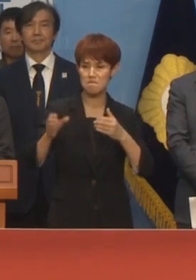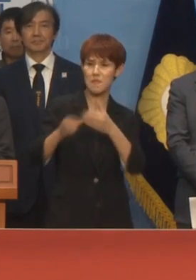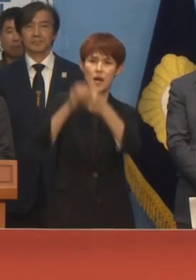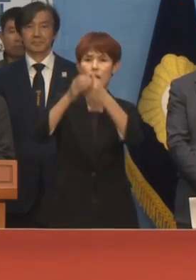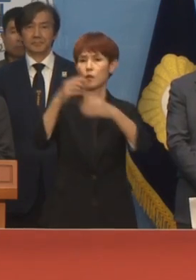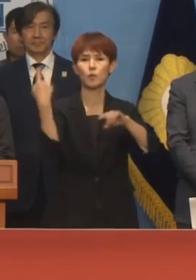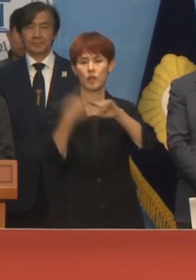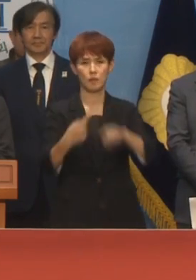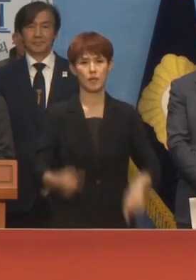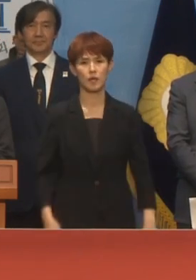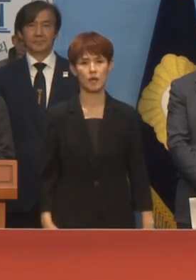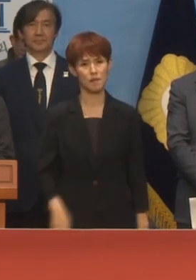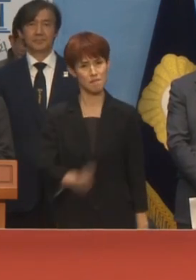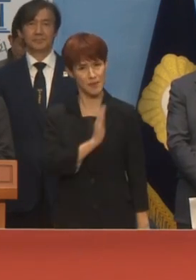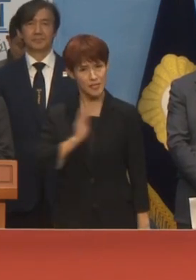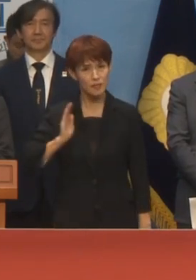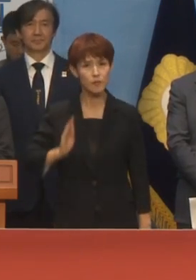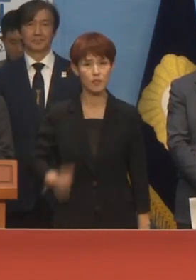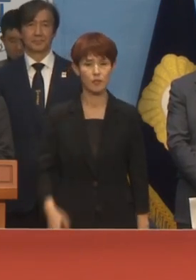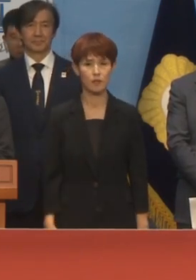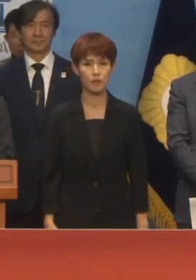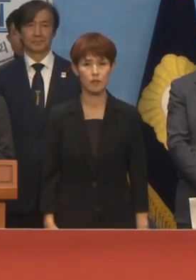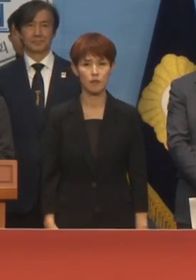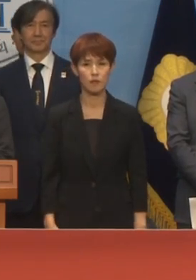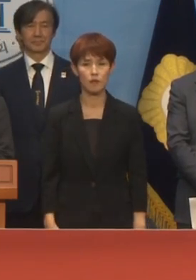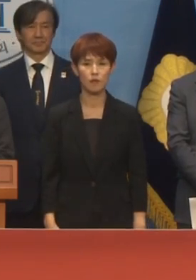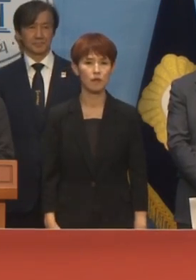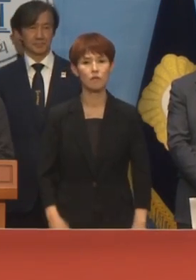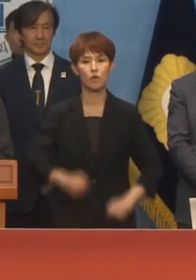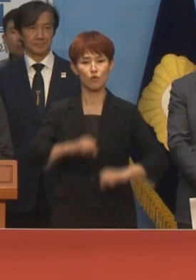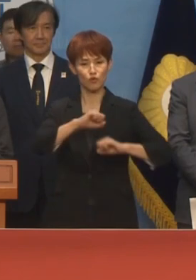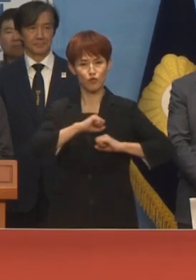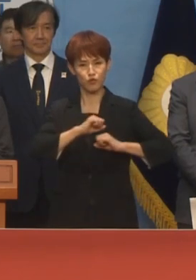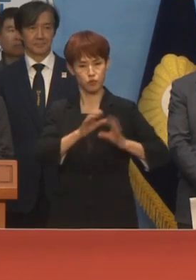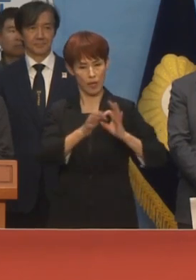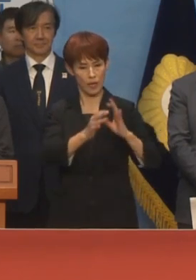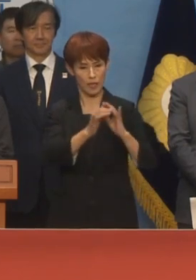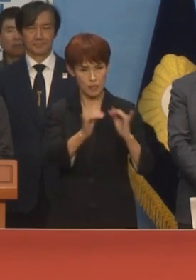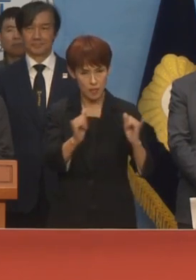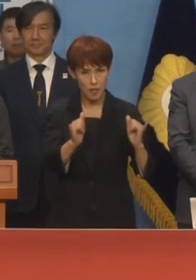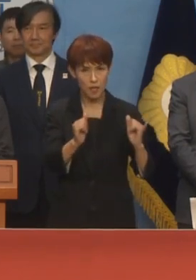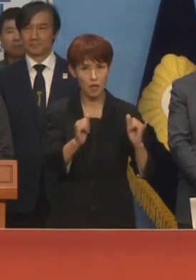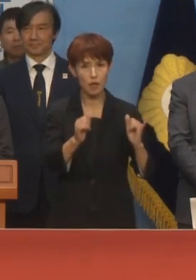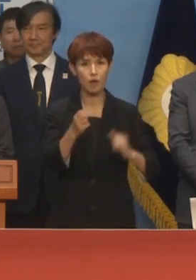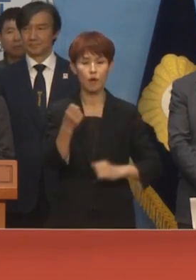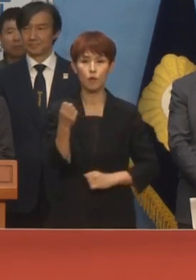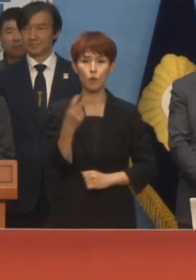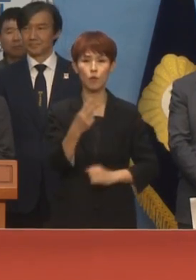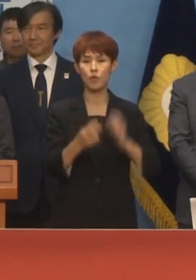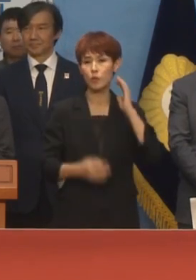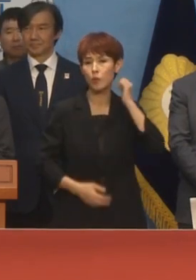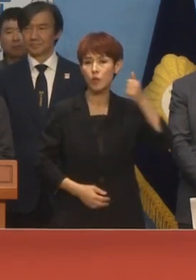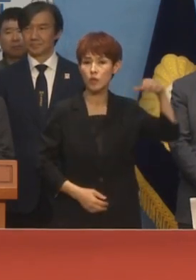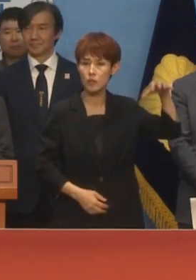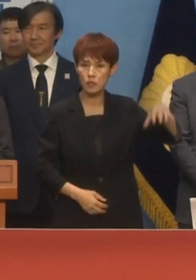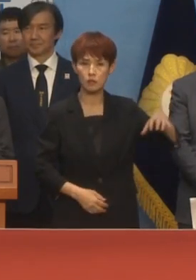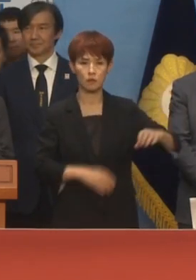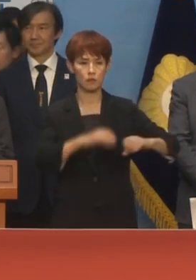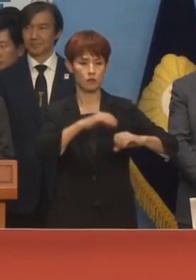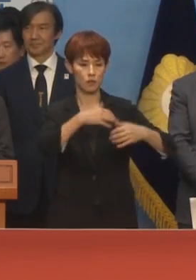행위입니다. 이 과정에 단순히 군부대 내 관계자만이 아니라 대통령실,